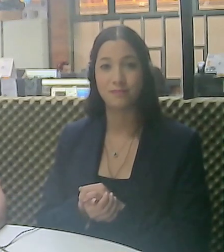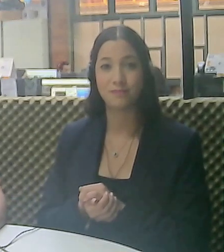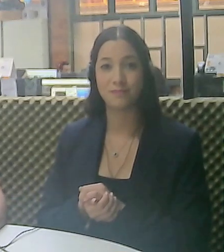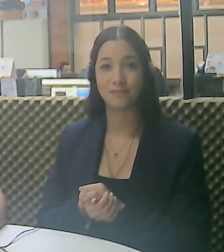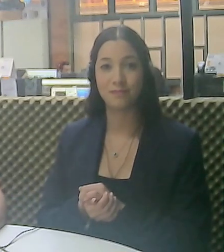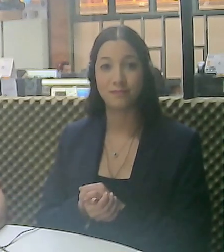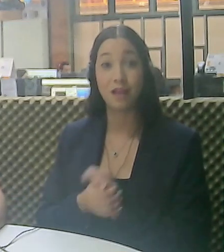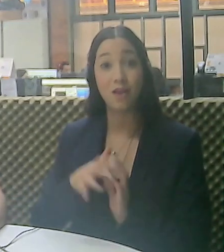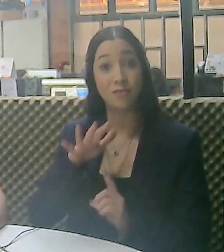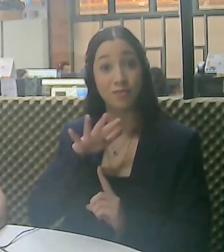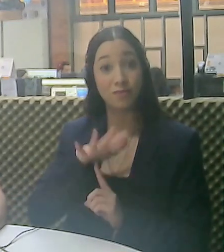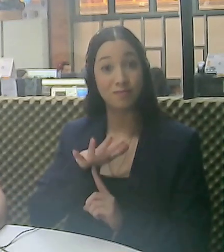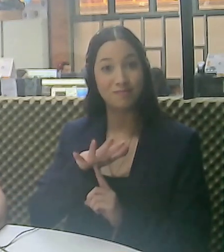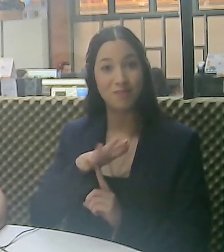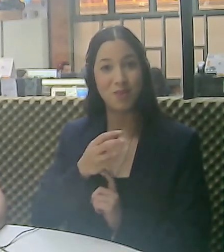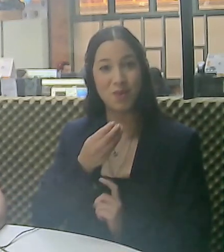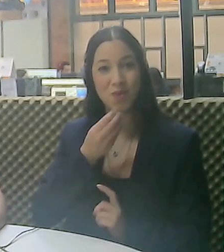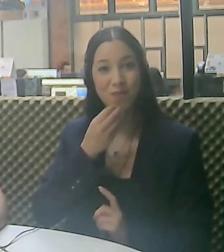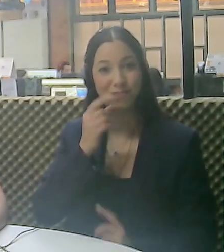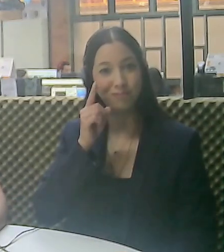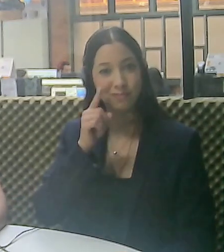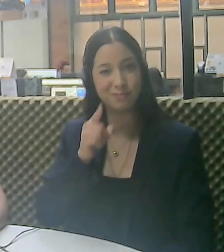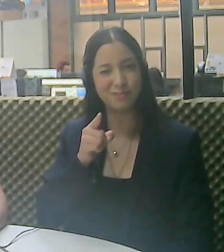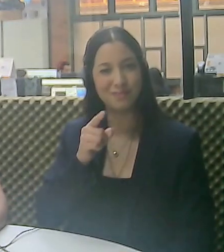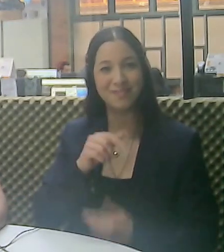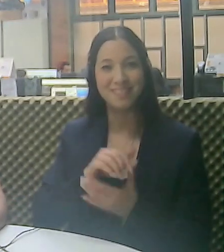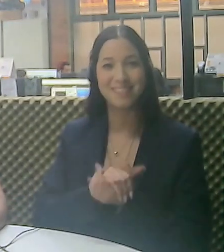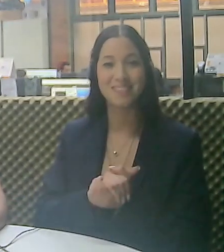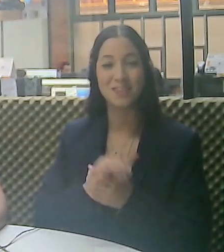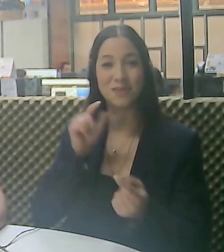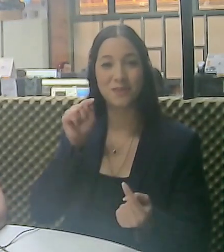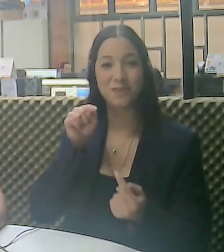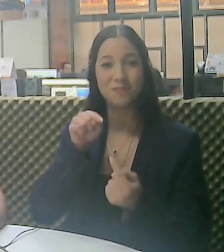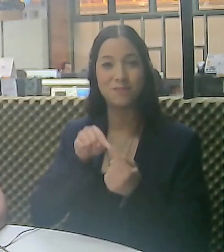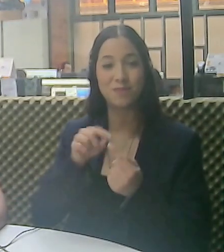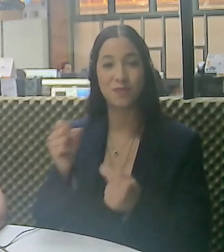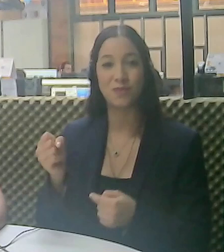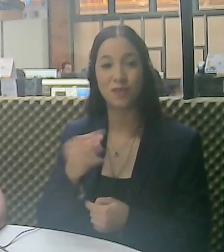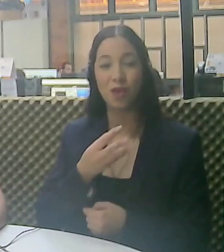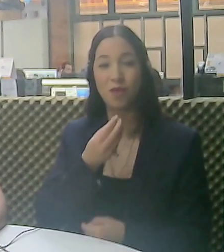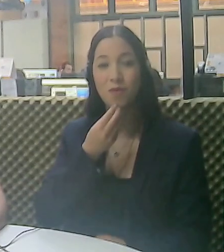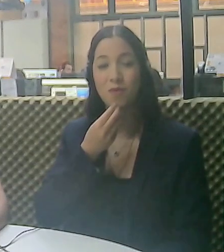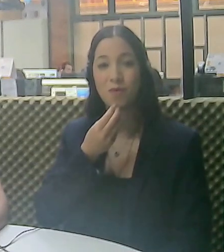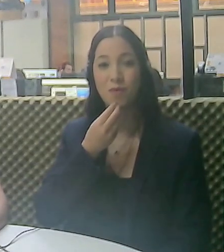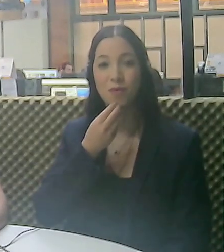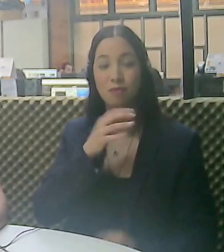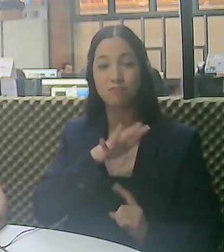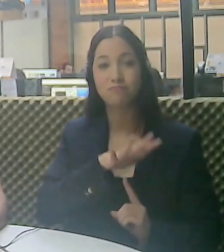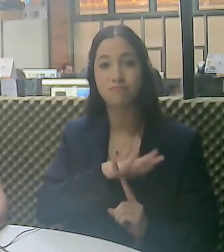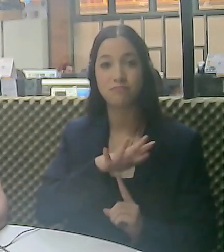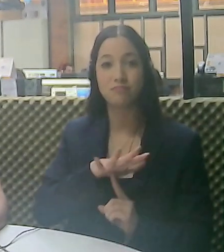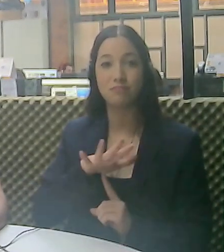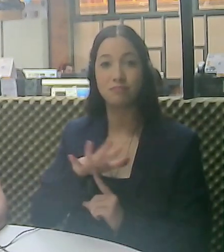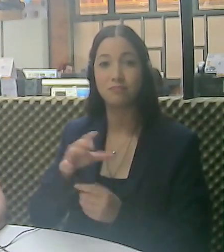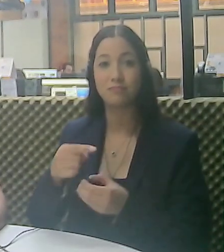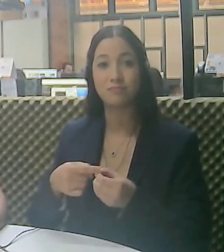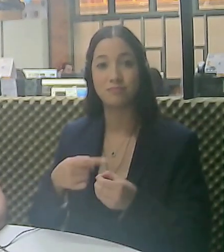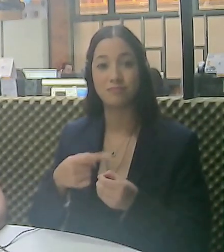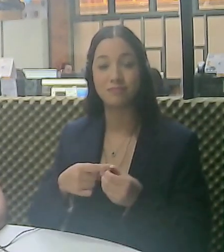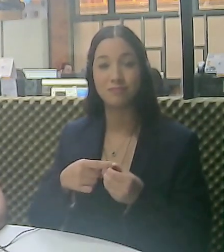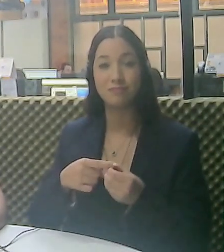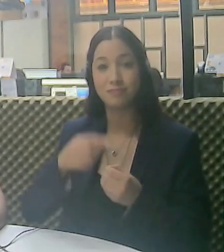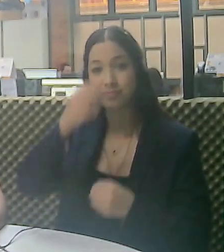Ei, feirante, essa oportunidade é para você. Com o intuito de promover novas oportunidades para os feirantes de nossa cidade,